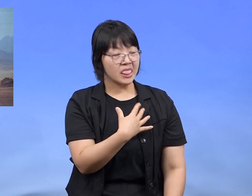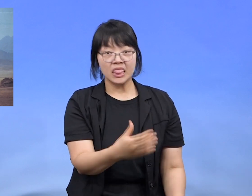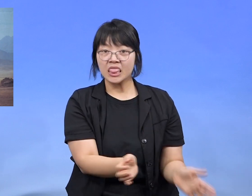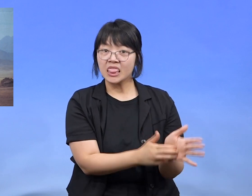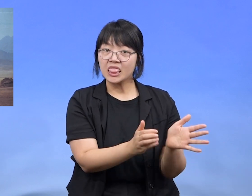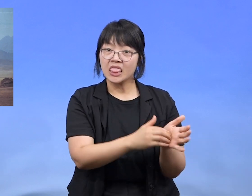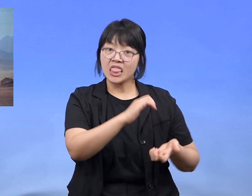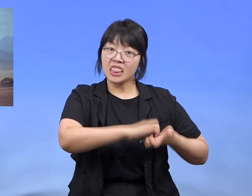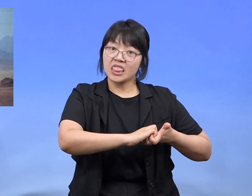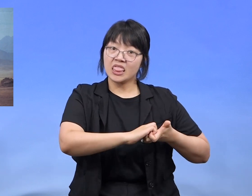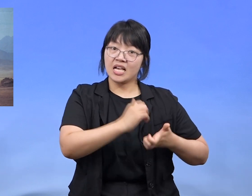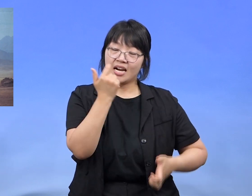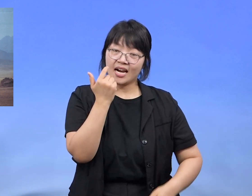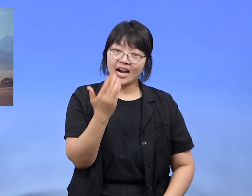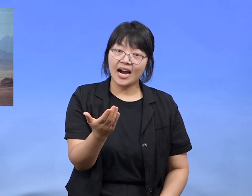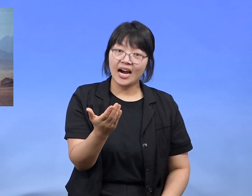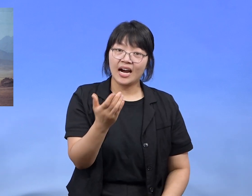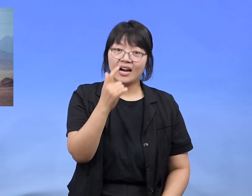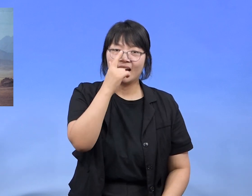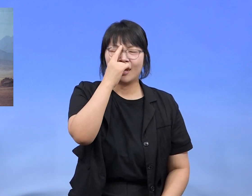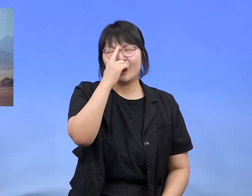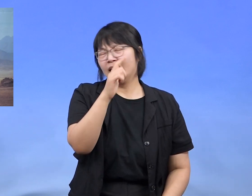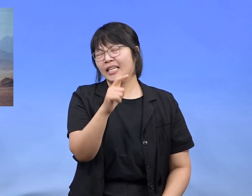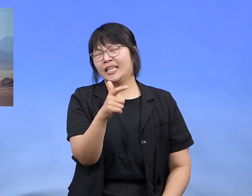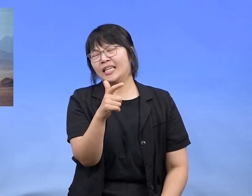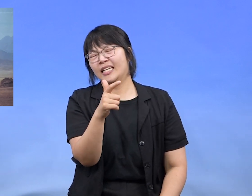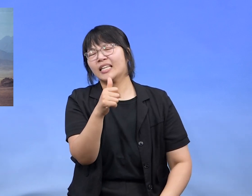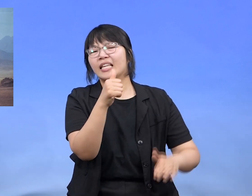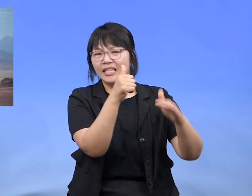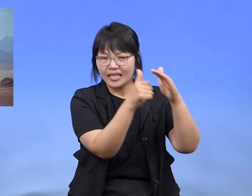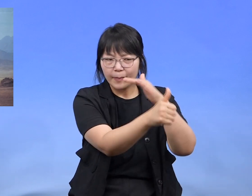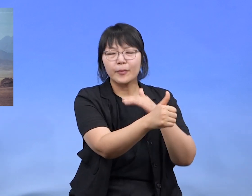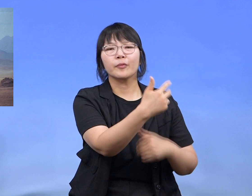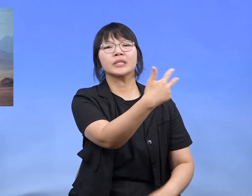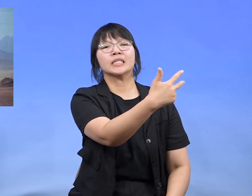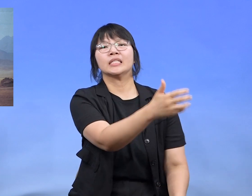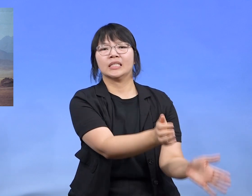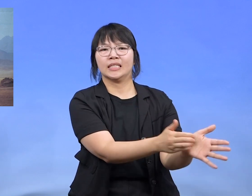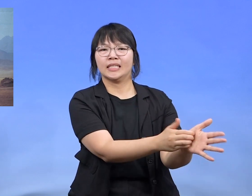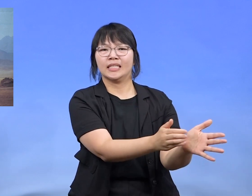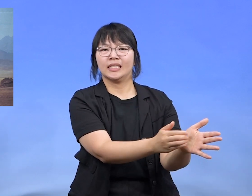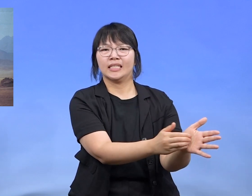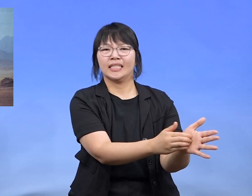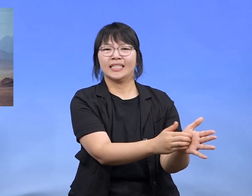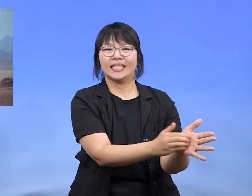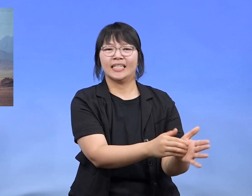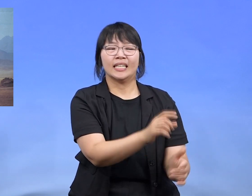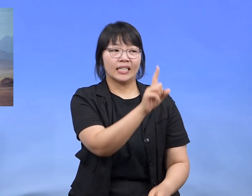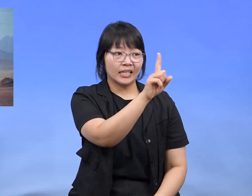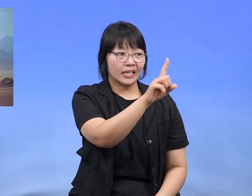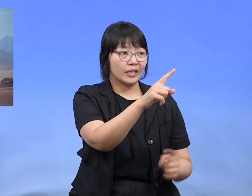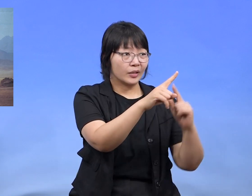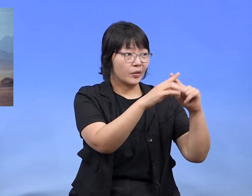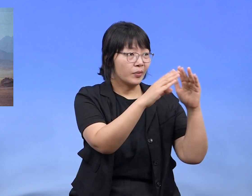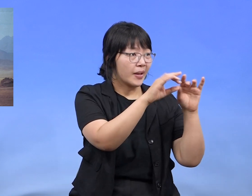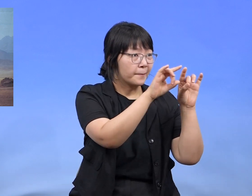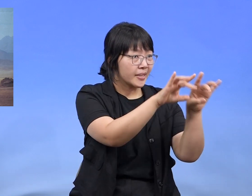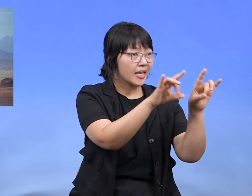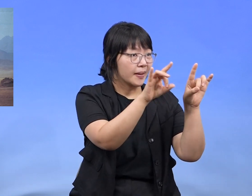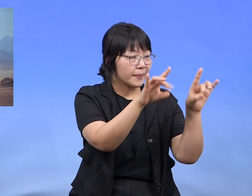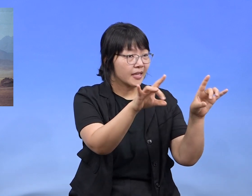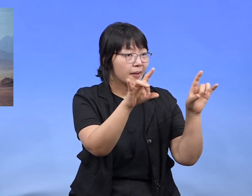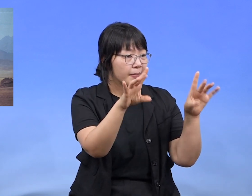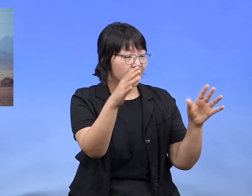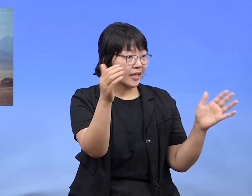7 교회는 모든 시대 모든 교회를 대표하는 것입니다. 그래서 한 교회마다 메시지가 끝날